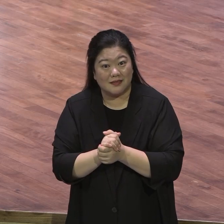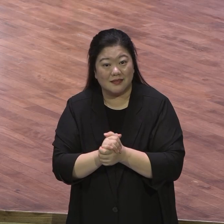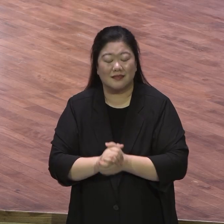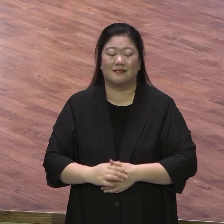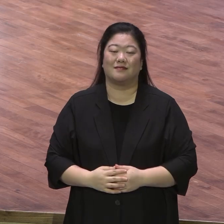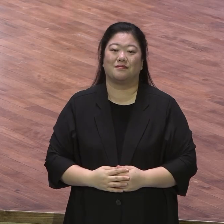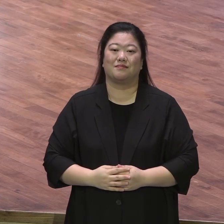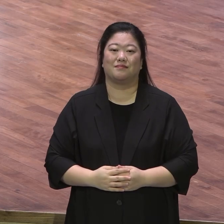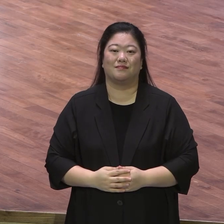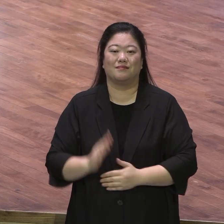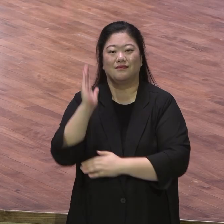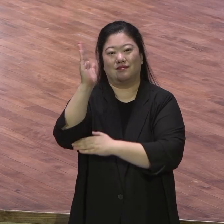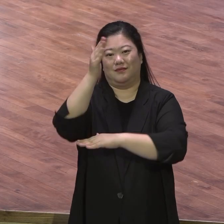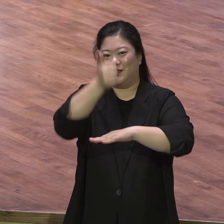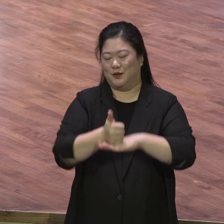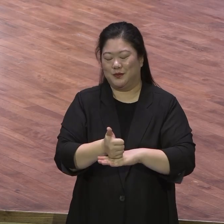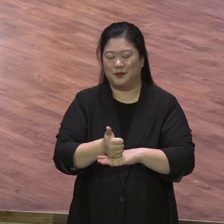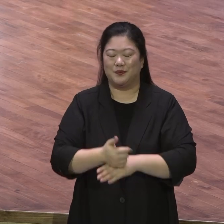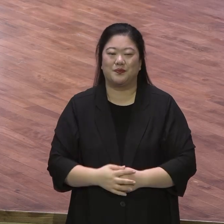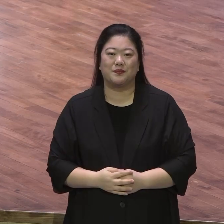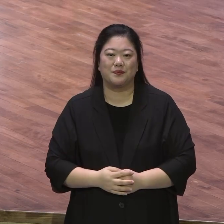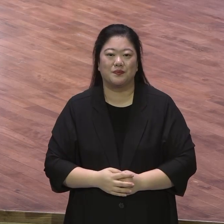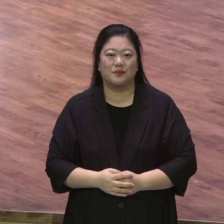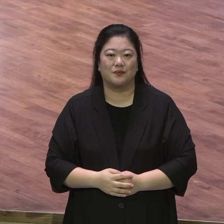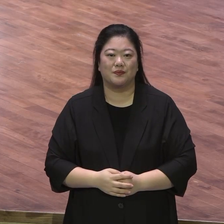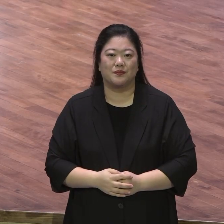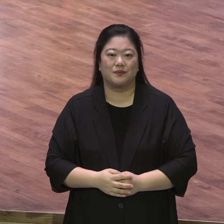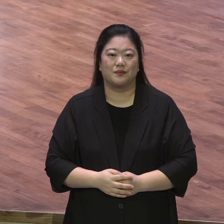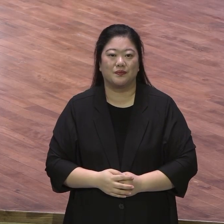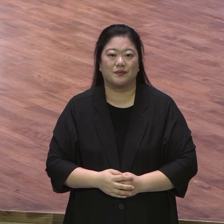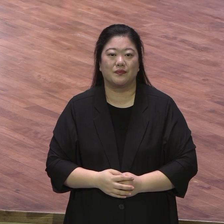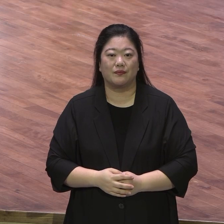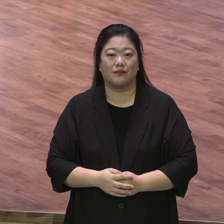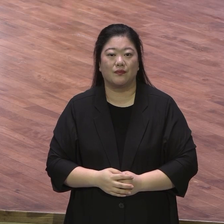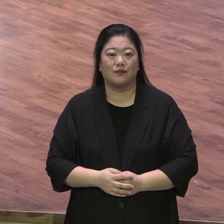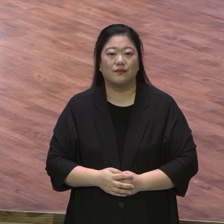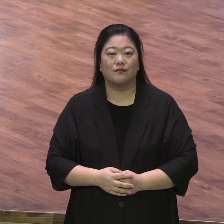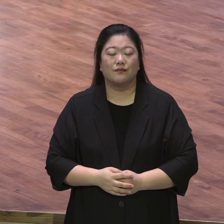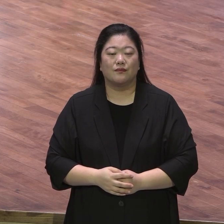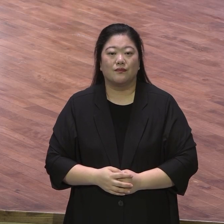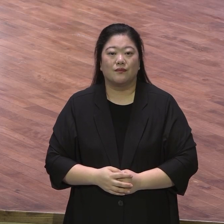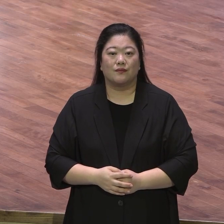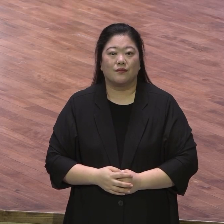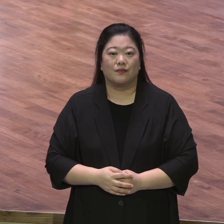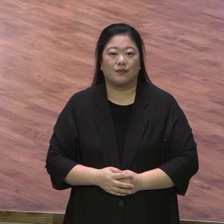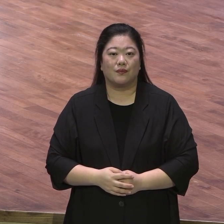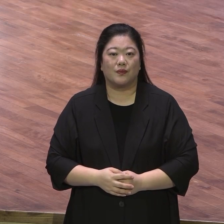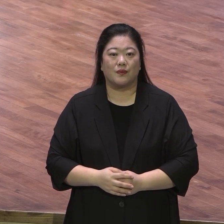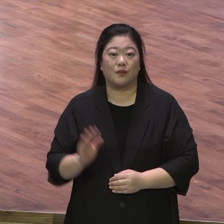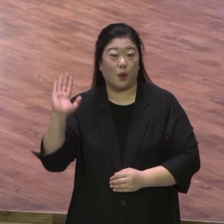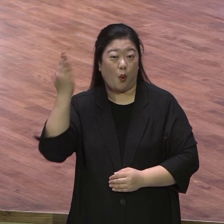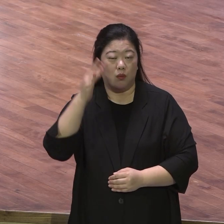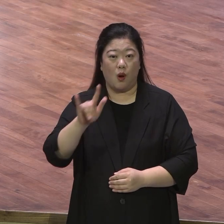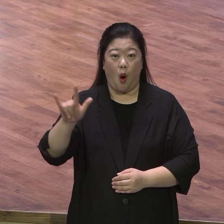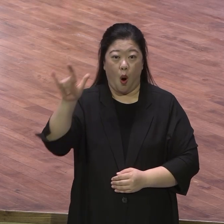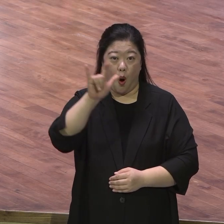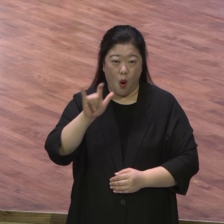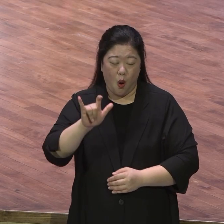결론인 요즘 이 코로나19가 재확산되면서